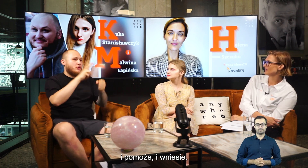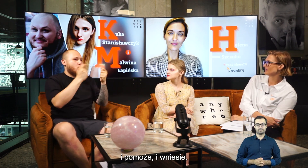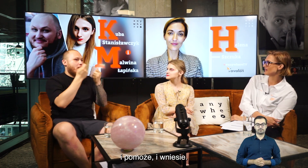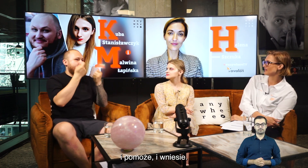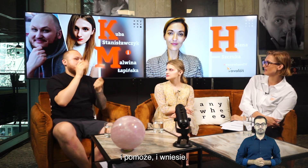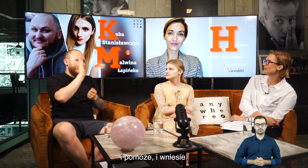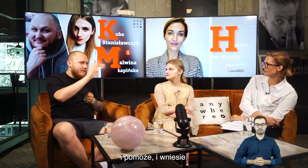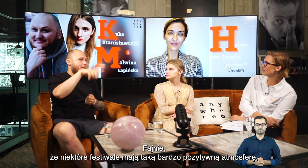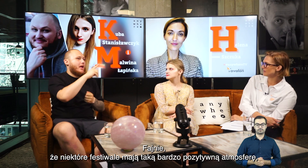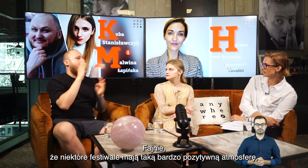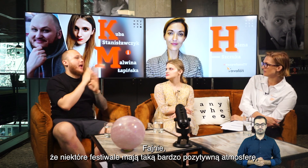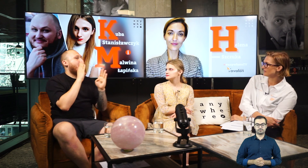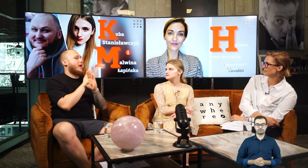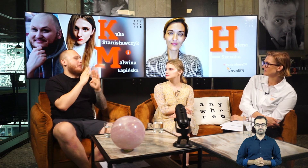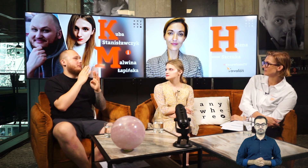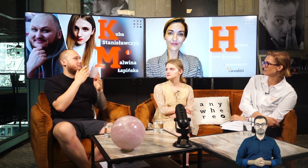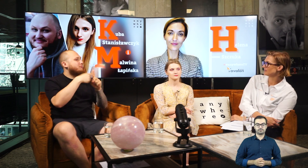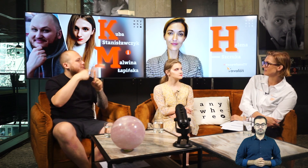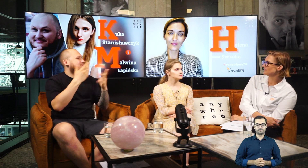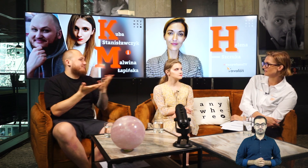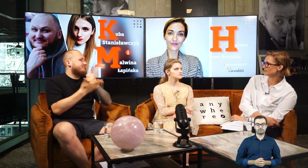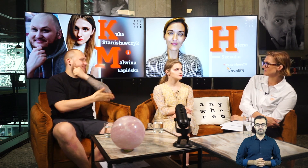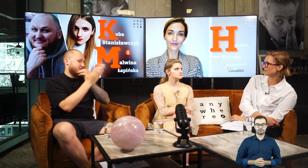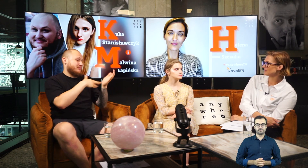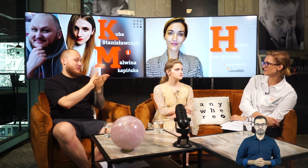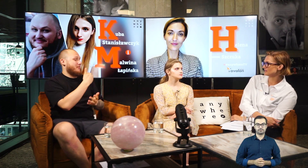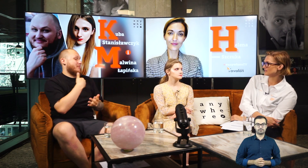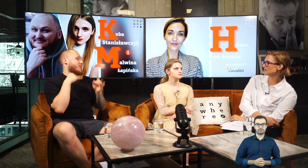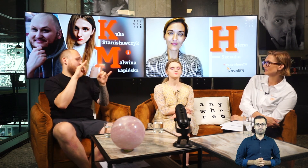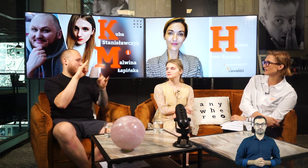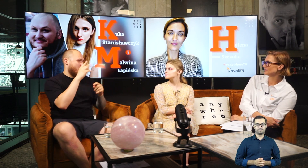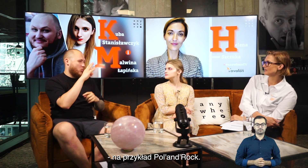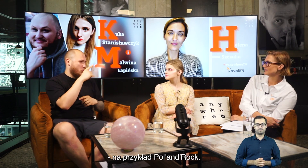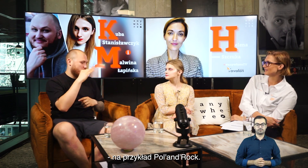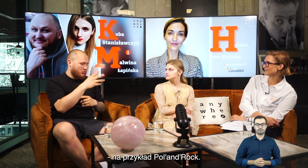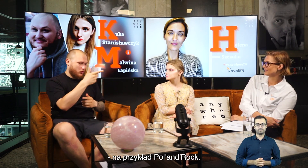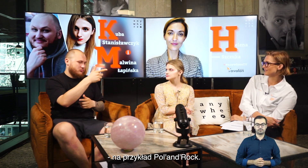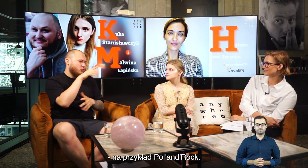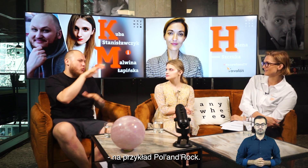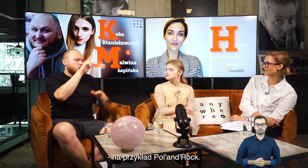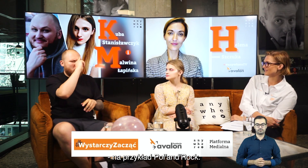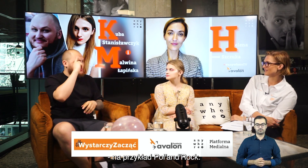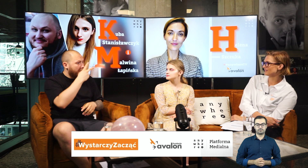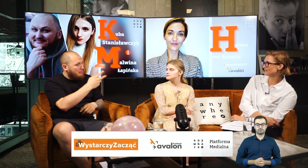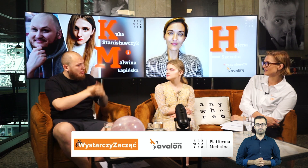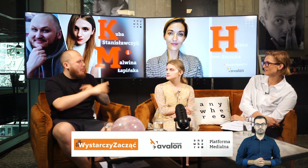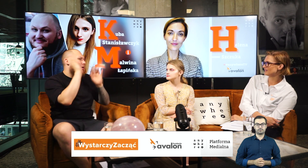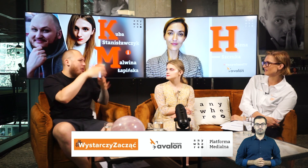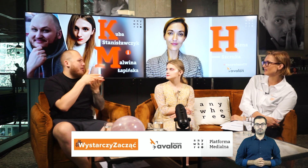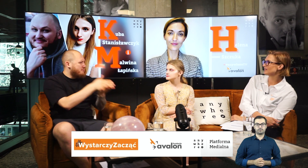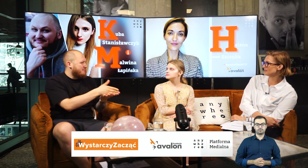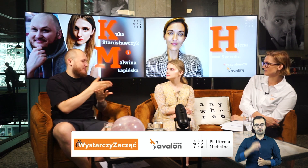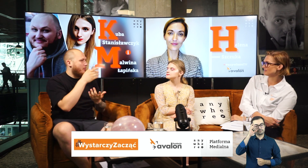wniesie. Fajnie, że niektóre festiwale mają taką bardzo pozytywną atmosferę, na przykład Poland Rock. Tam jest